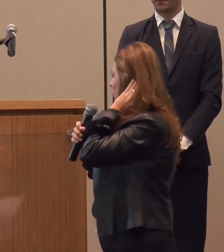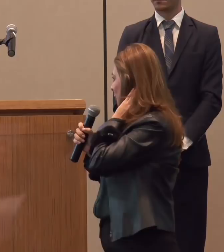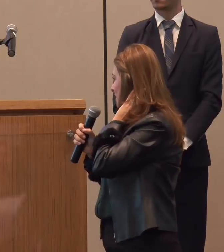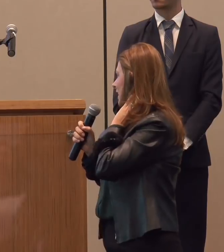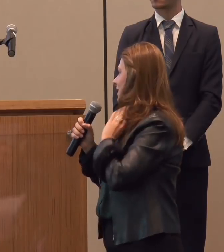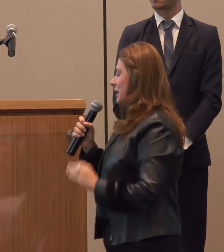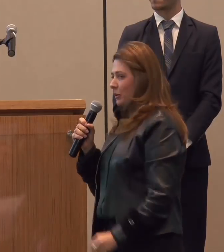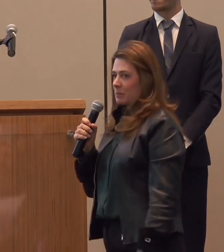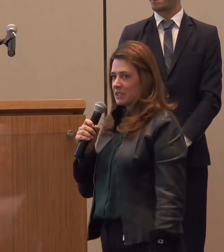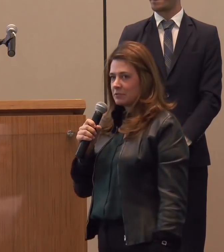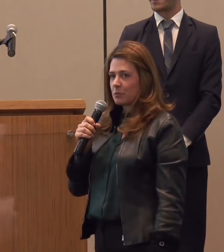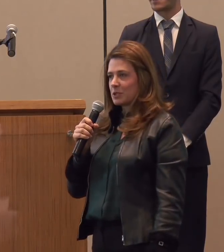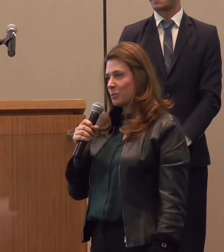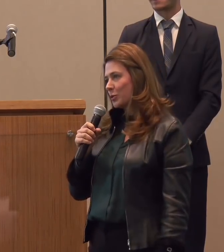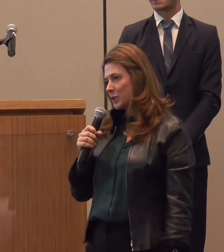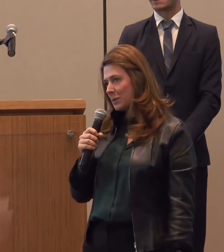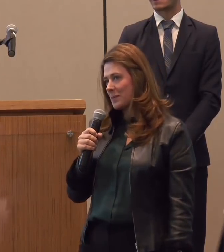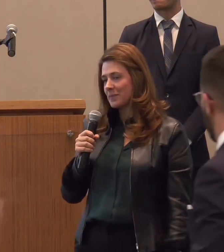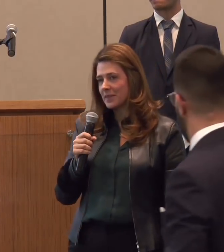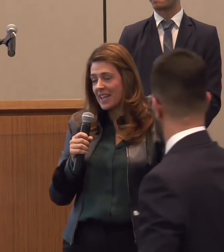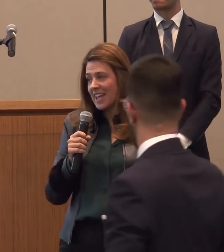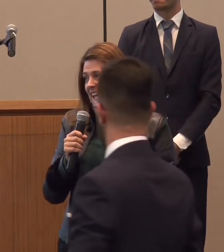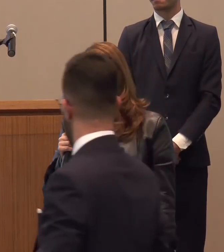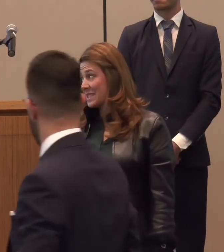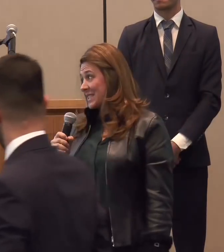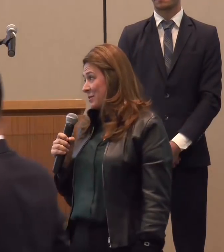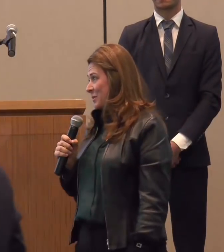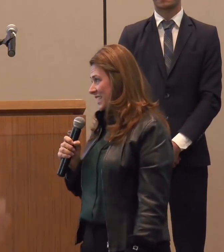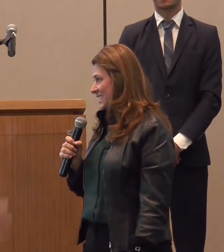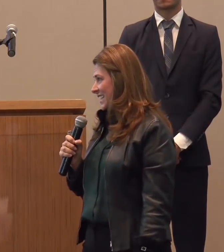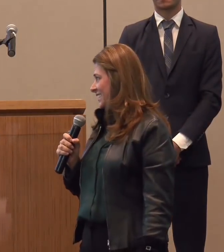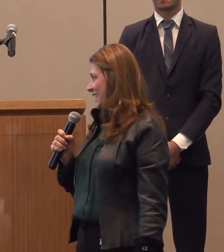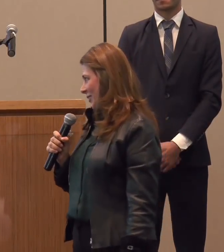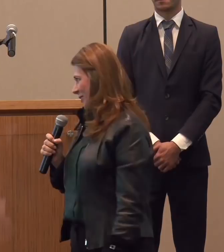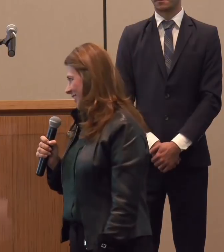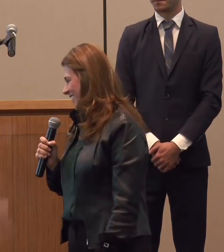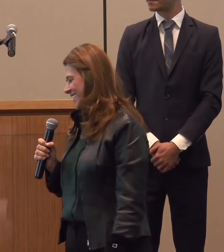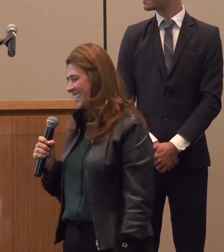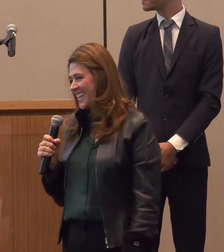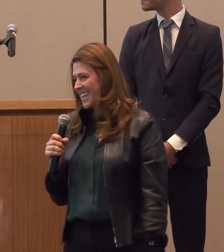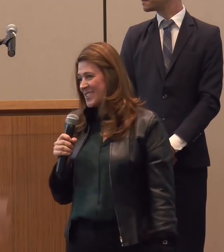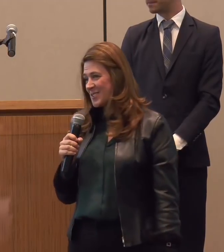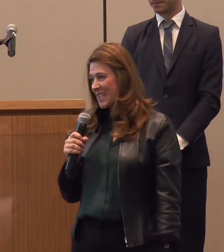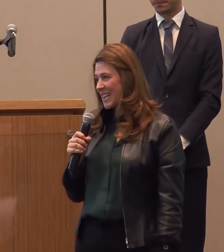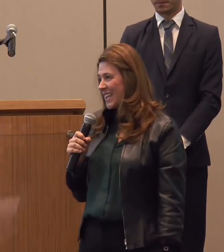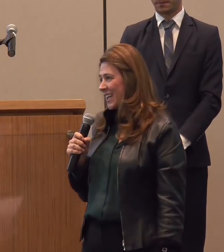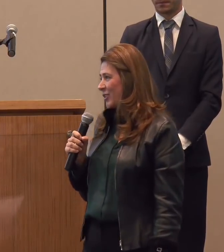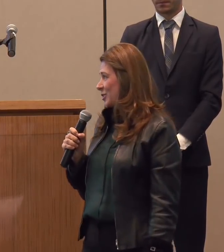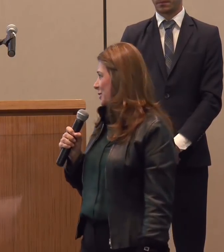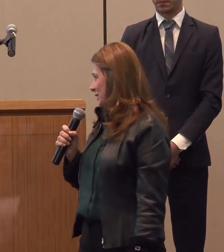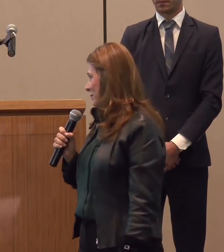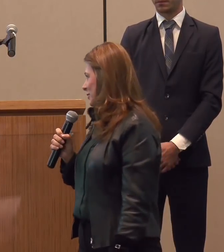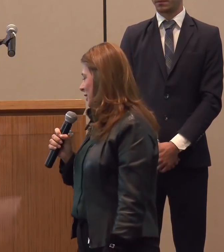abril impulsa y el programa de transformación productiva que más hacemos ministra de todos son cerca